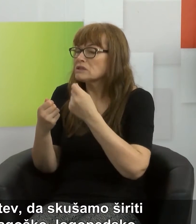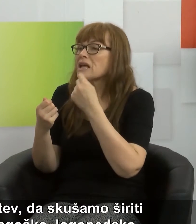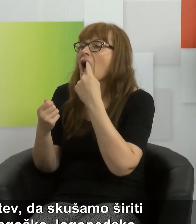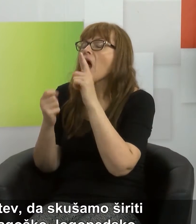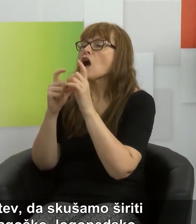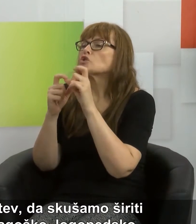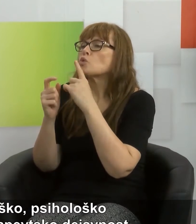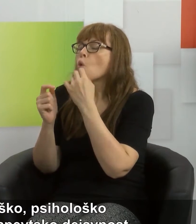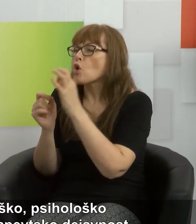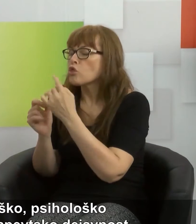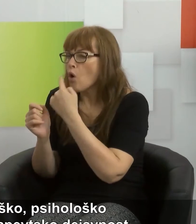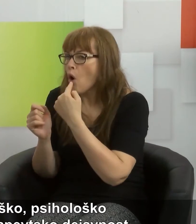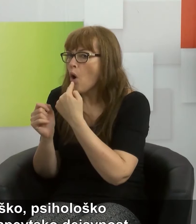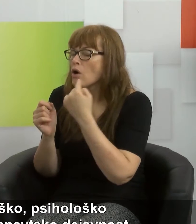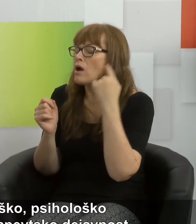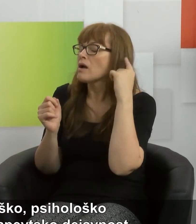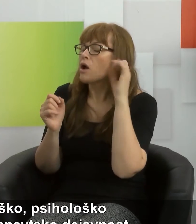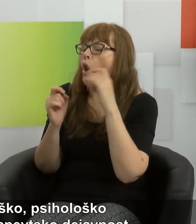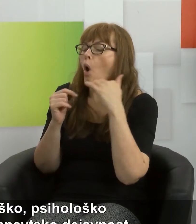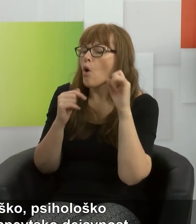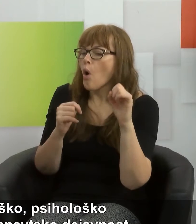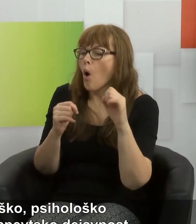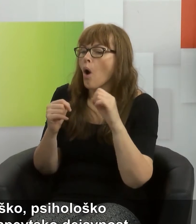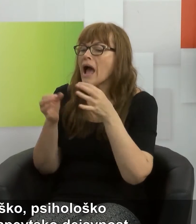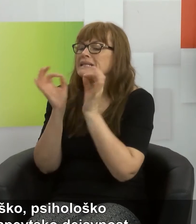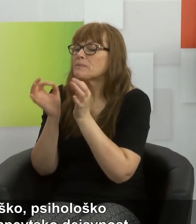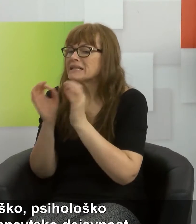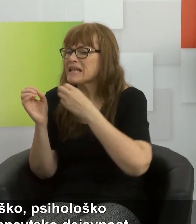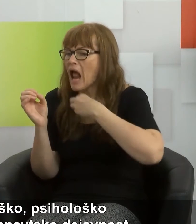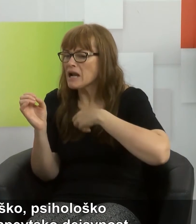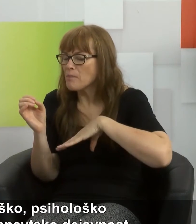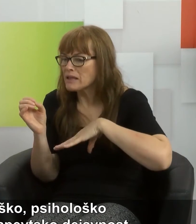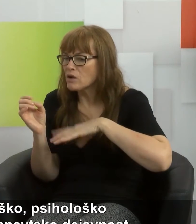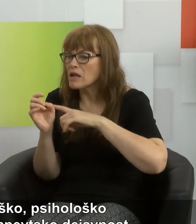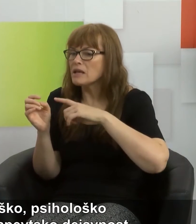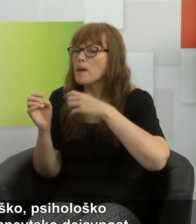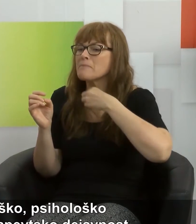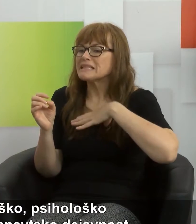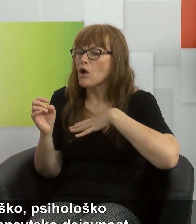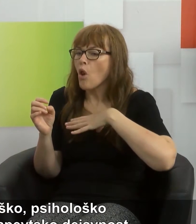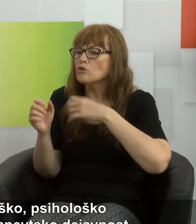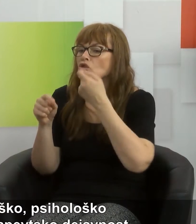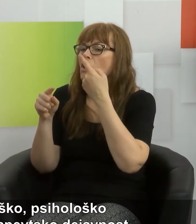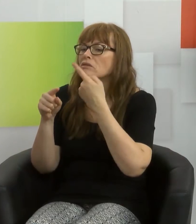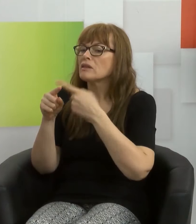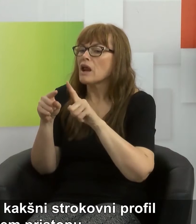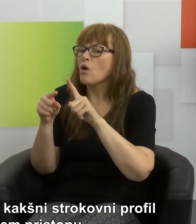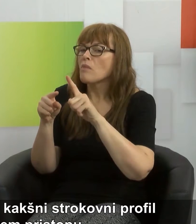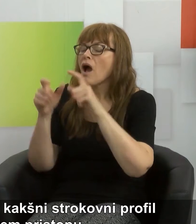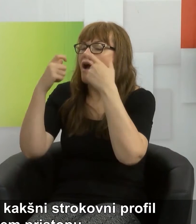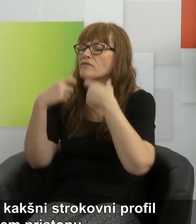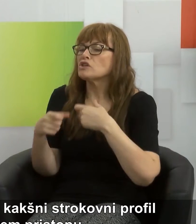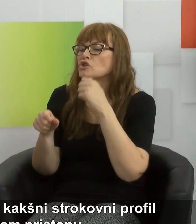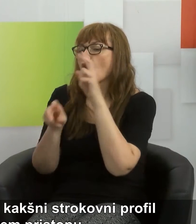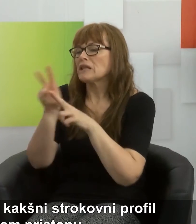surdopedagoško, logopedsko, specialno pedagoško, psihološko in delovno in fizioterapevtsko dejavnost, da bi